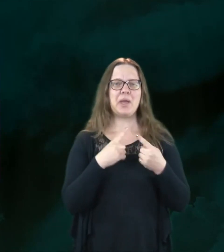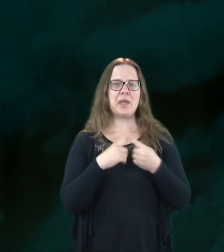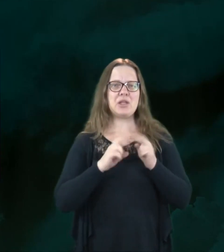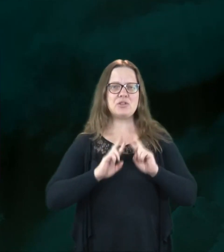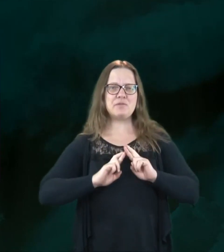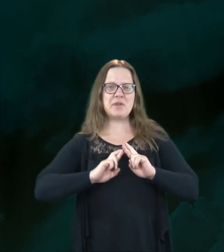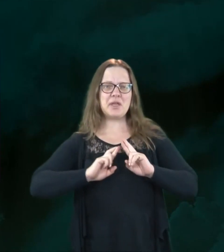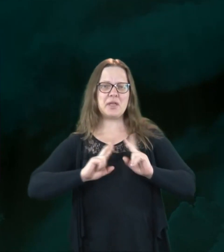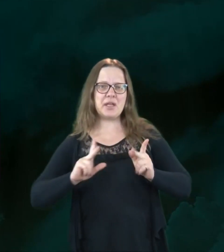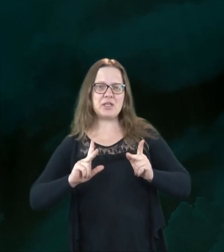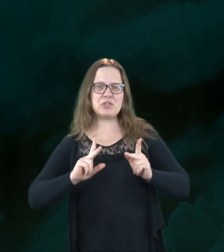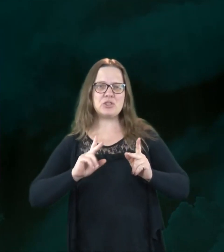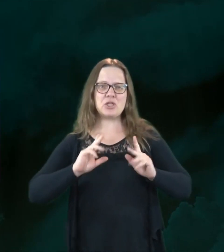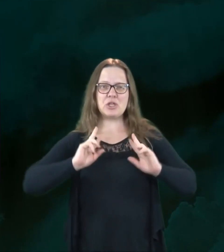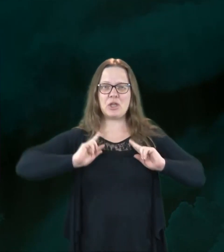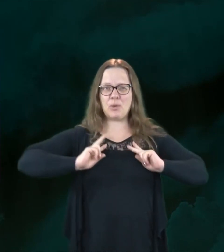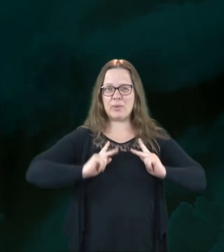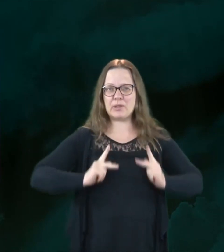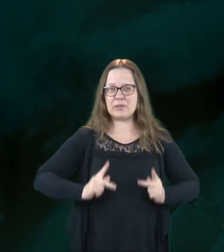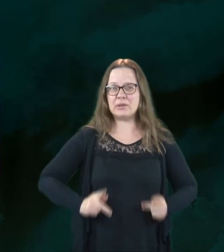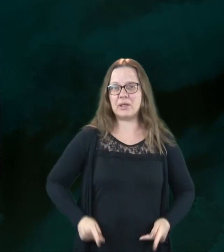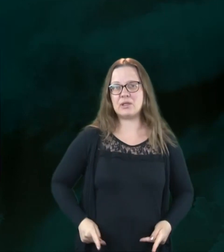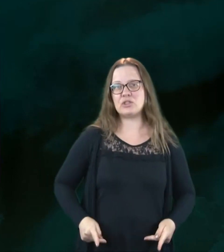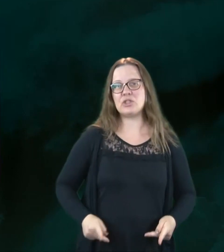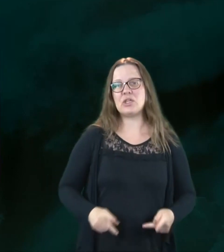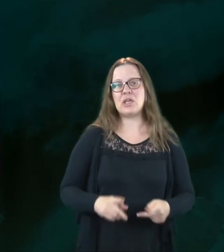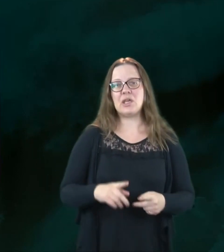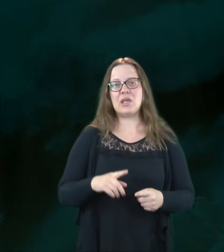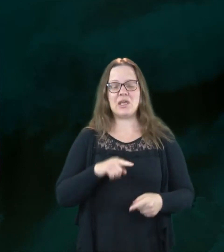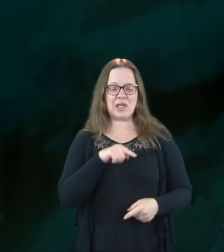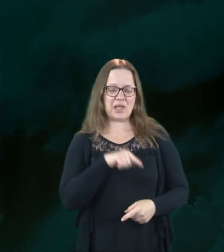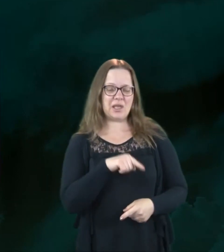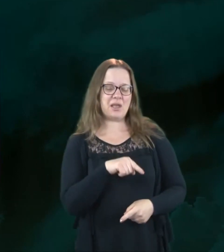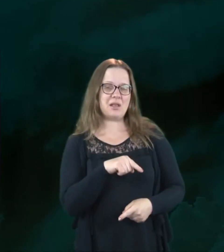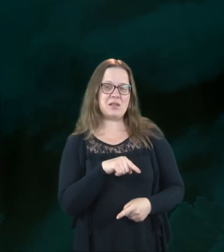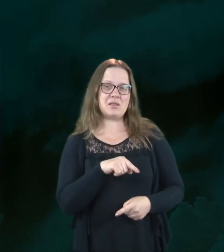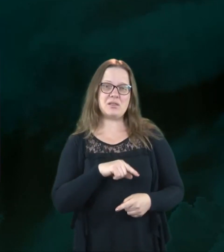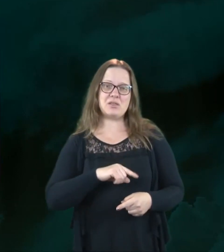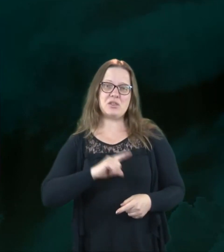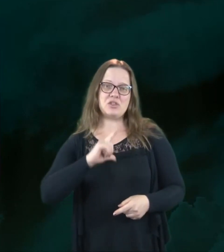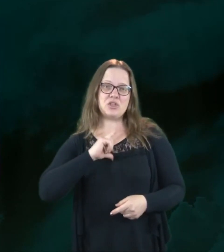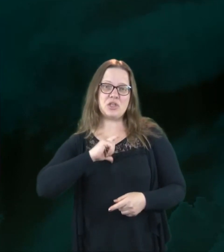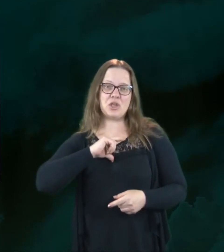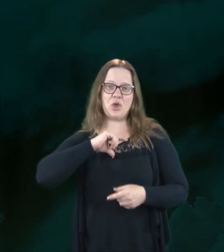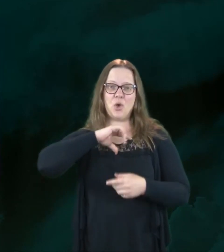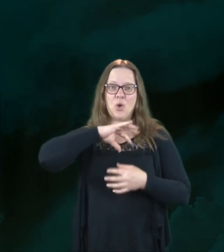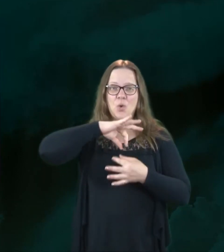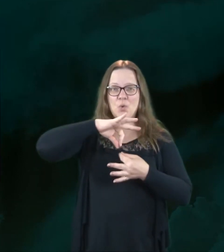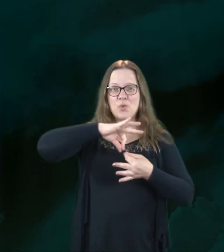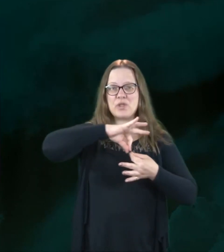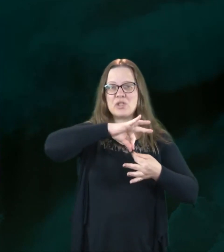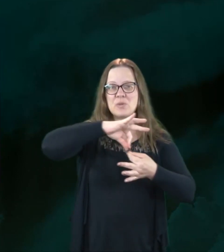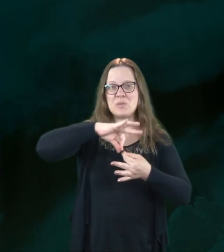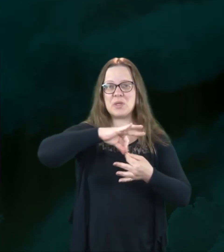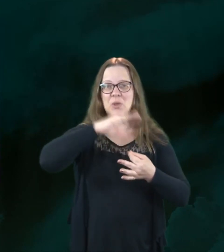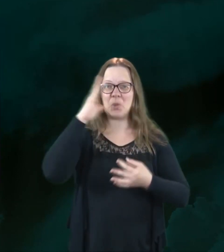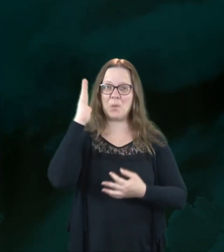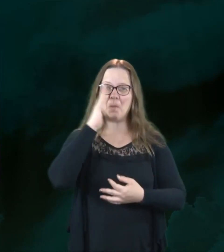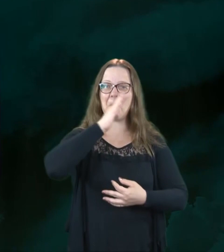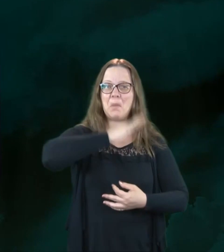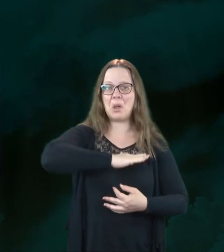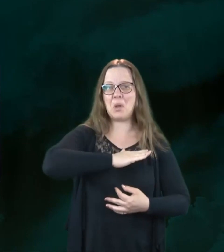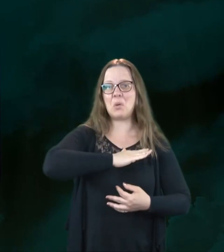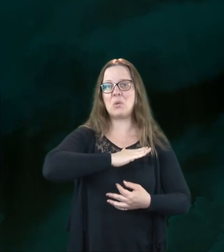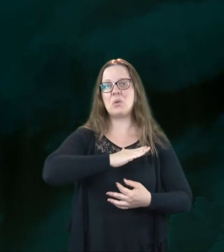pelo sopro de Deus, eles tinham espírito, eles tornaram, né, esses espíritos imundos, que hoje, né,